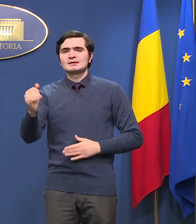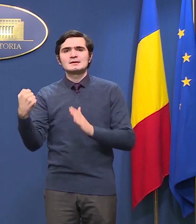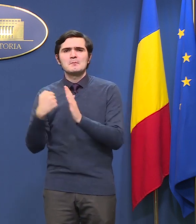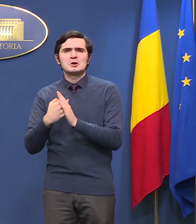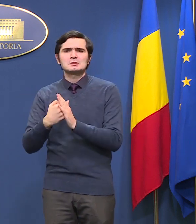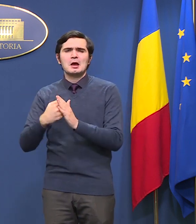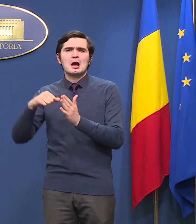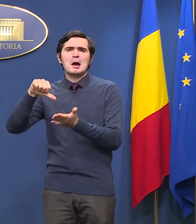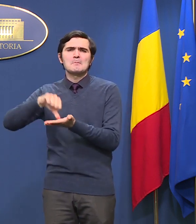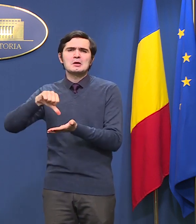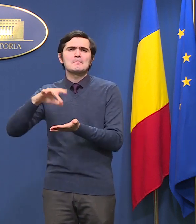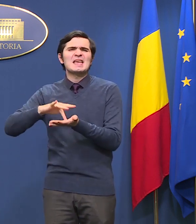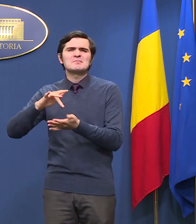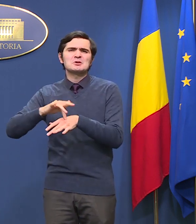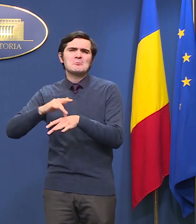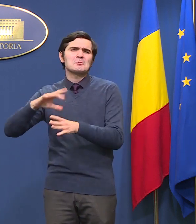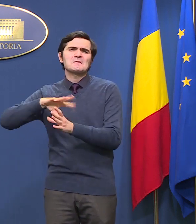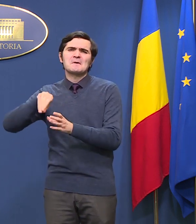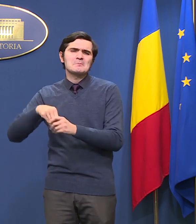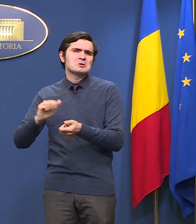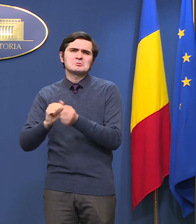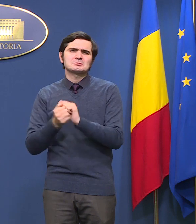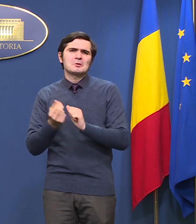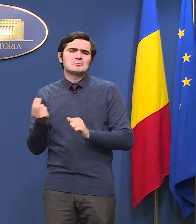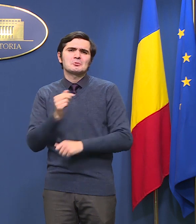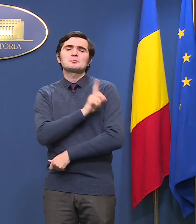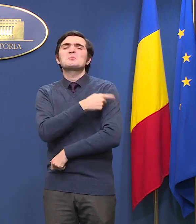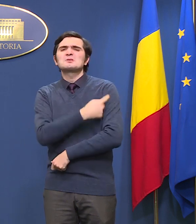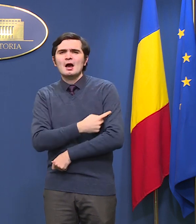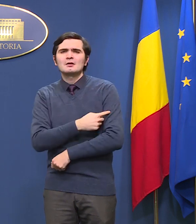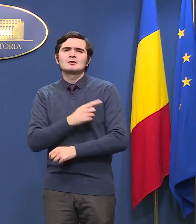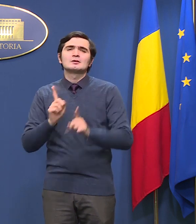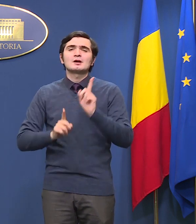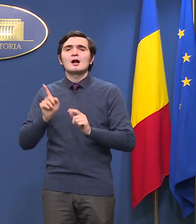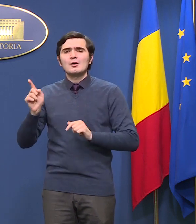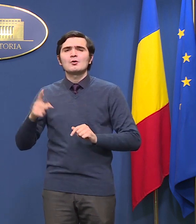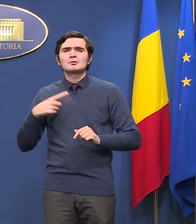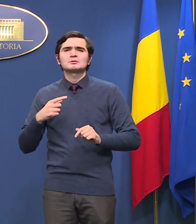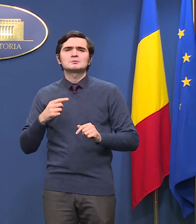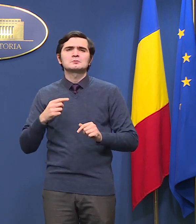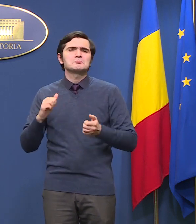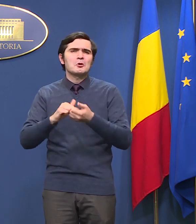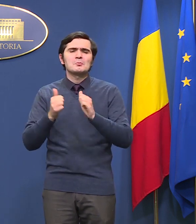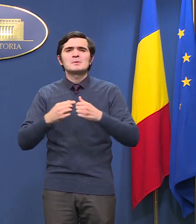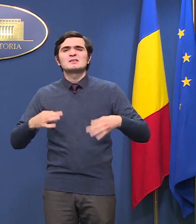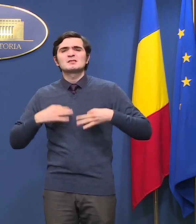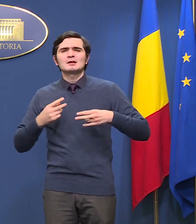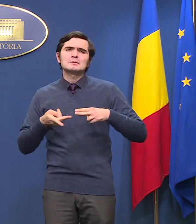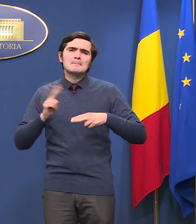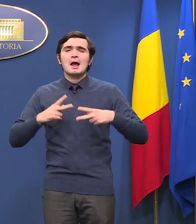de familie sau până la un spital, în cazul în care sunt chestiuni de sănătate mai